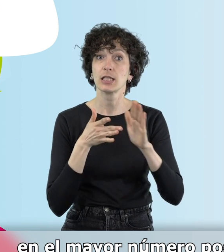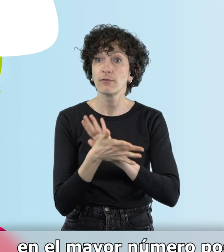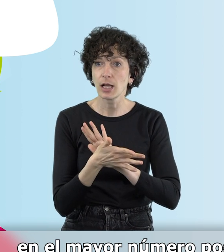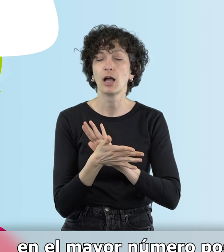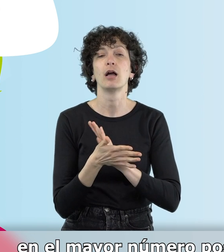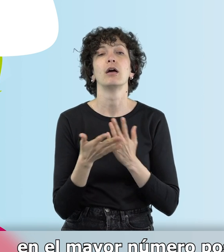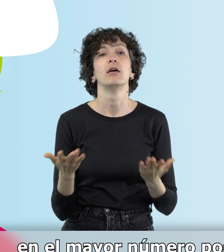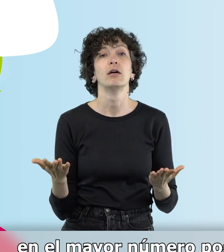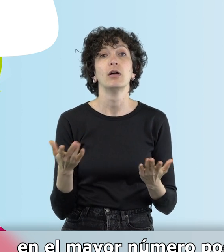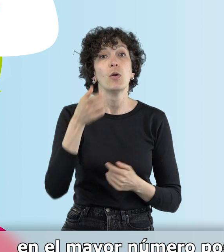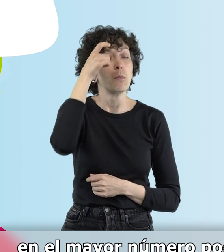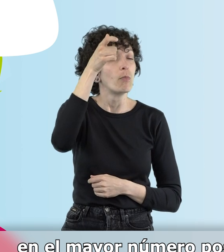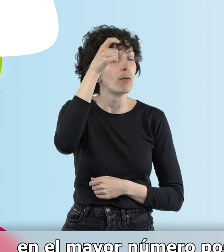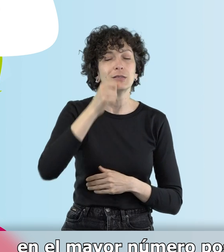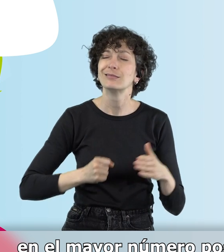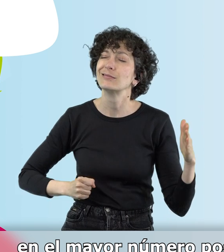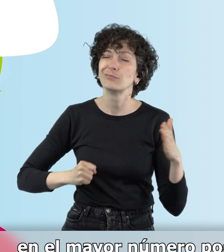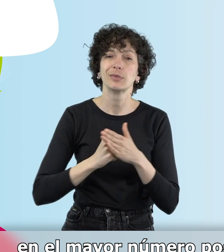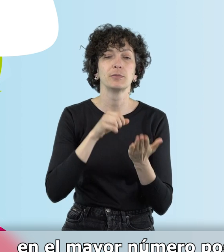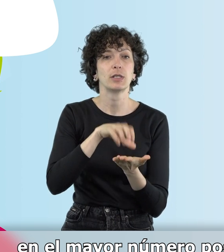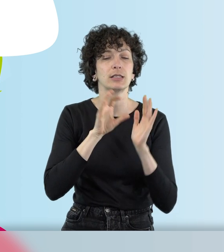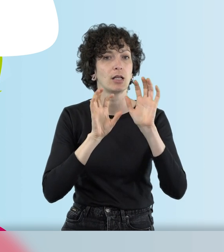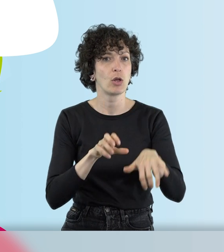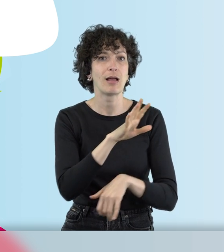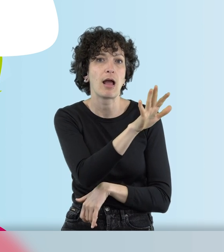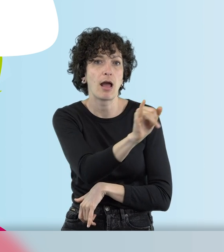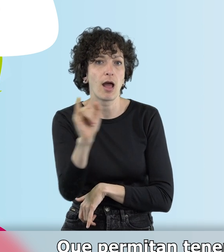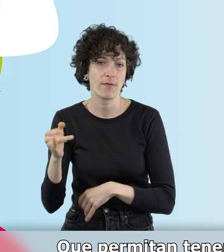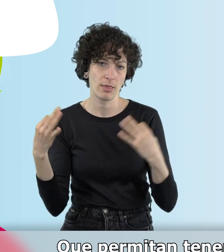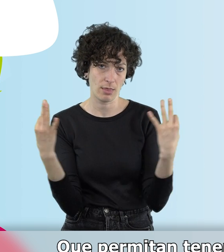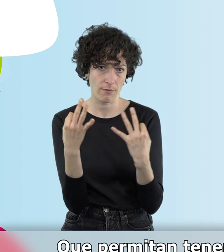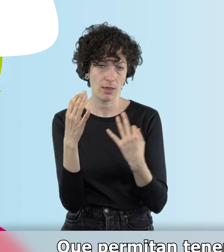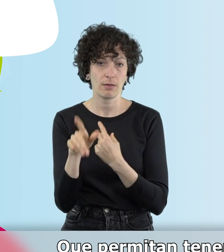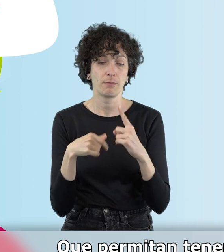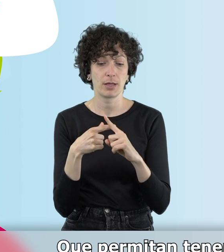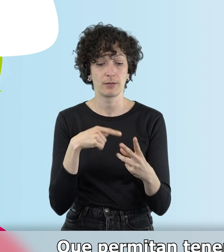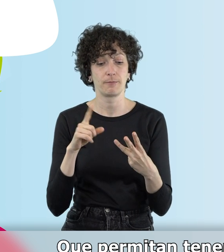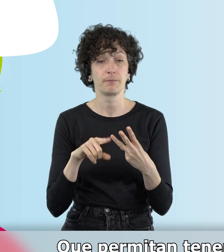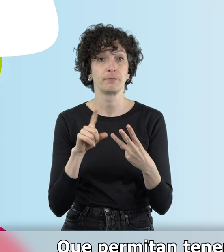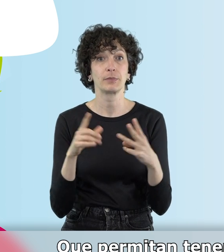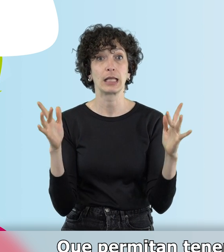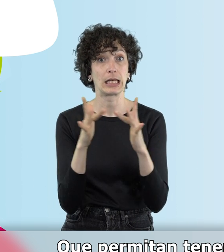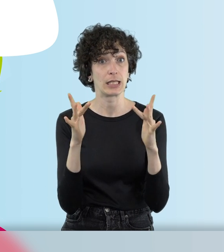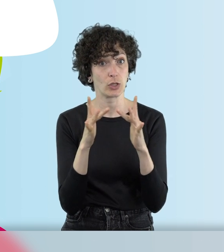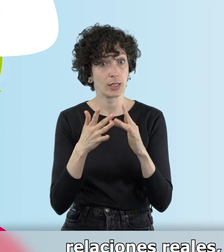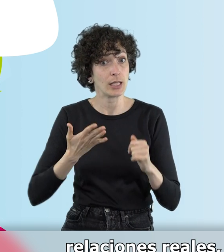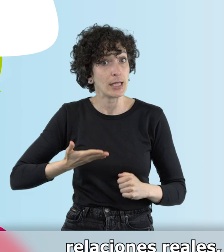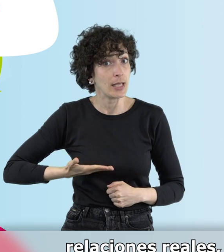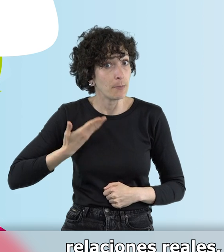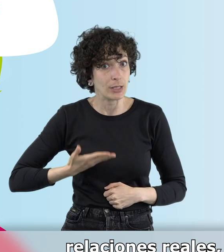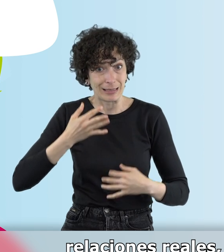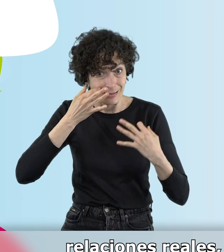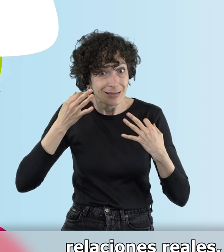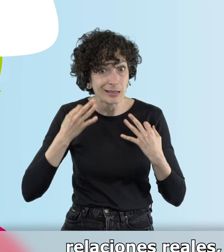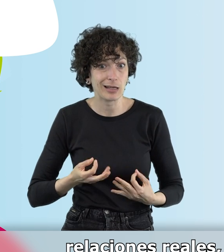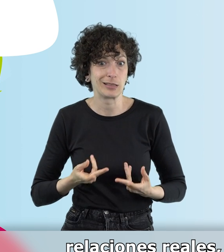presentes en el mayor número posible de pueblos de Castilla y León. Y que permitan tener relaciones significativas, esto es,